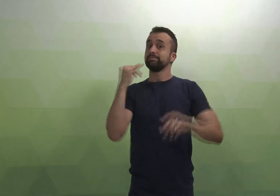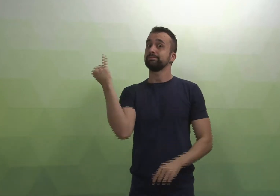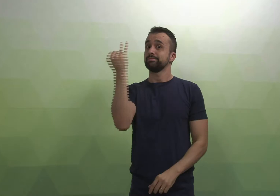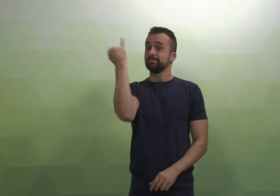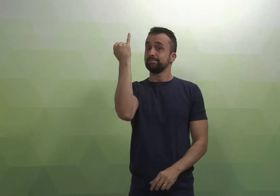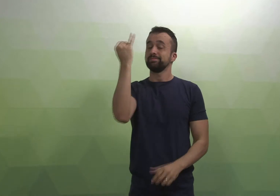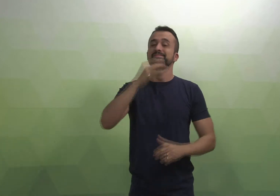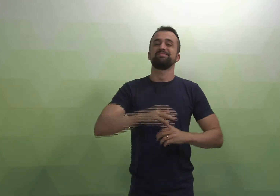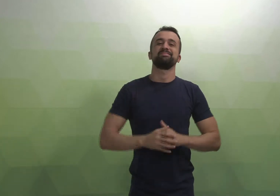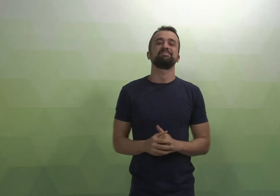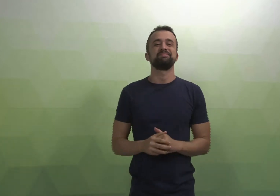a Libras.